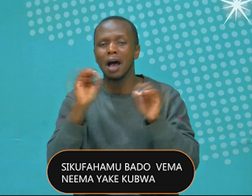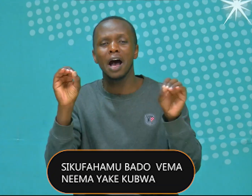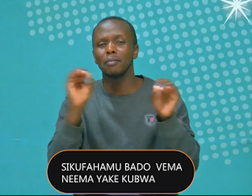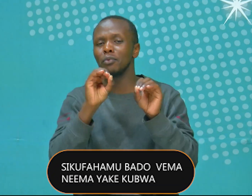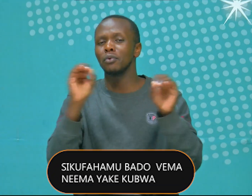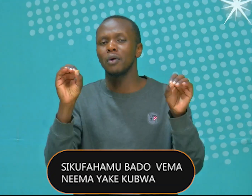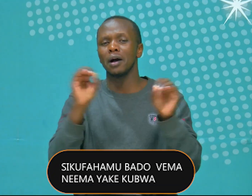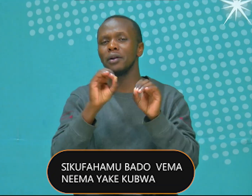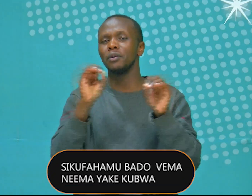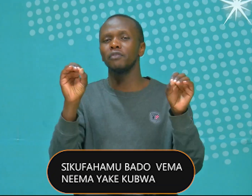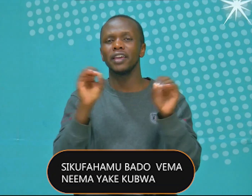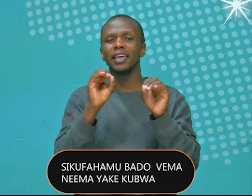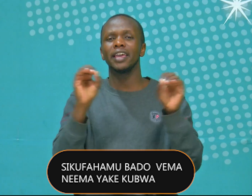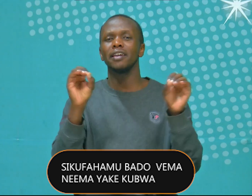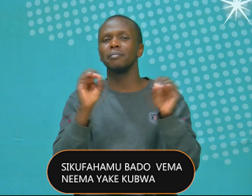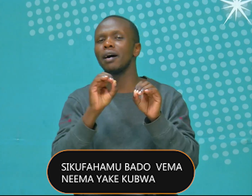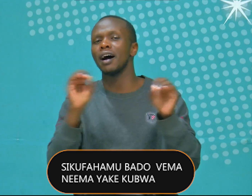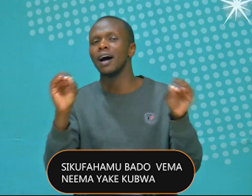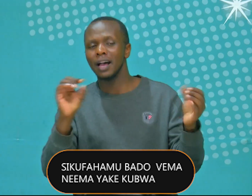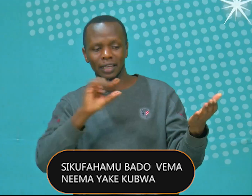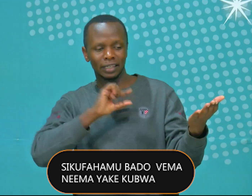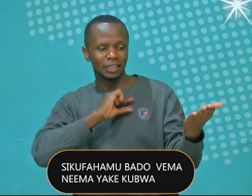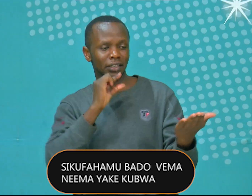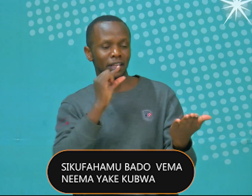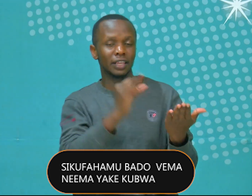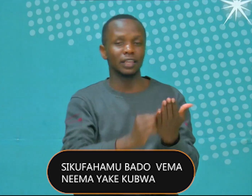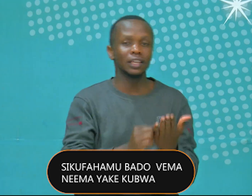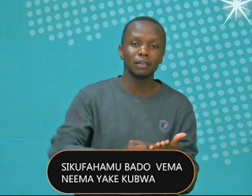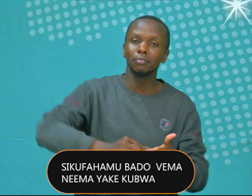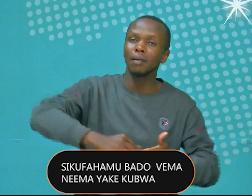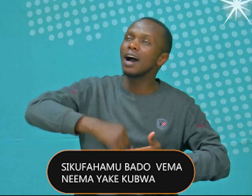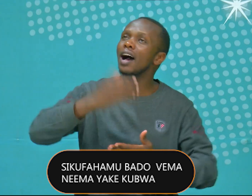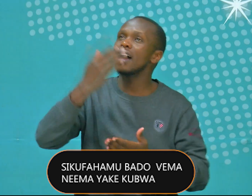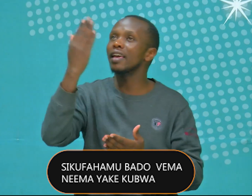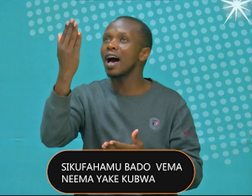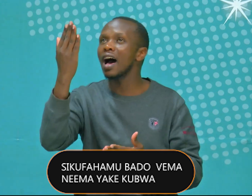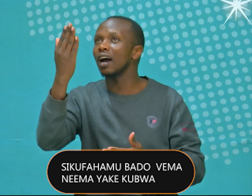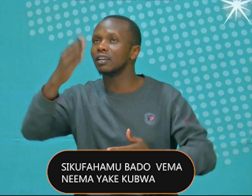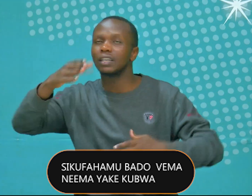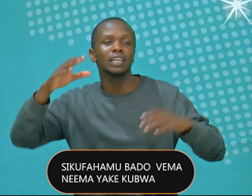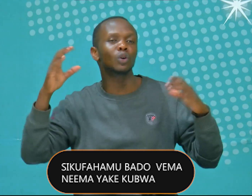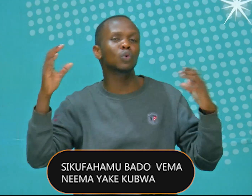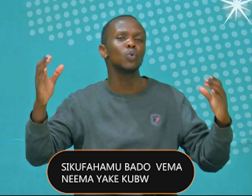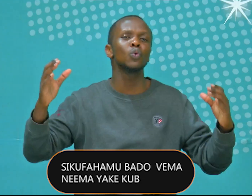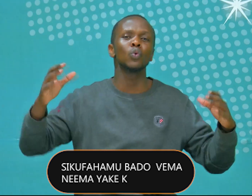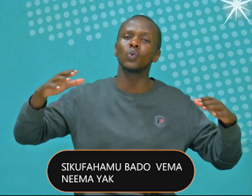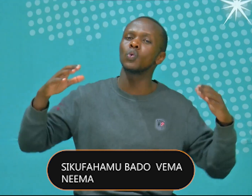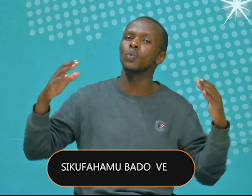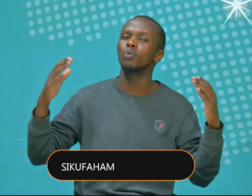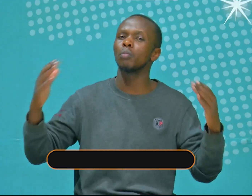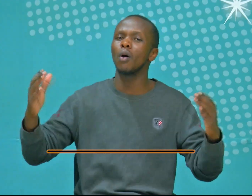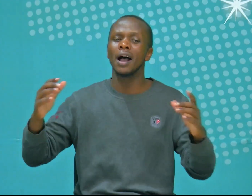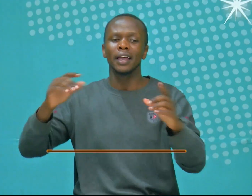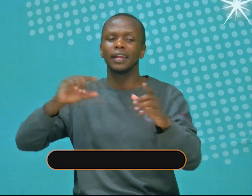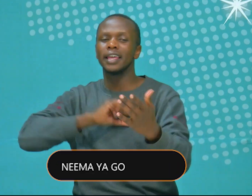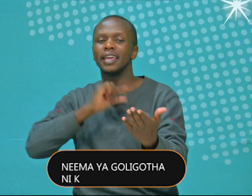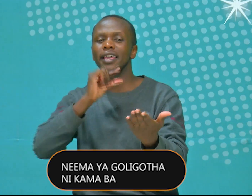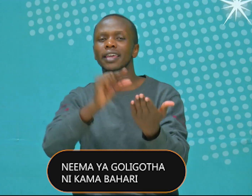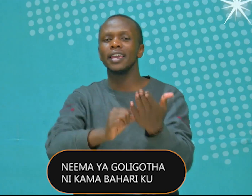sikufahamu bado vyema neema Neema yake kubwa